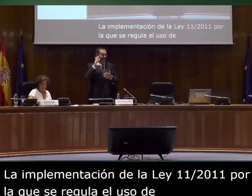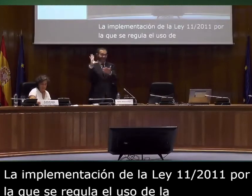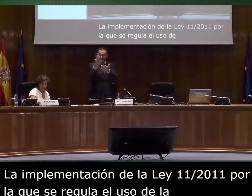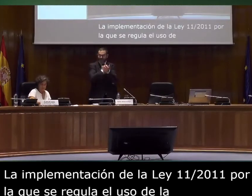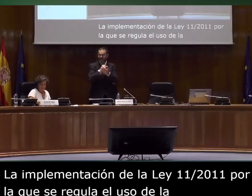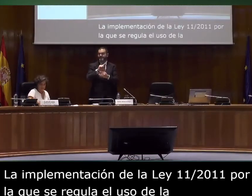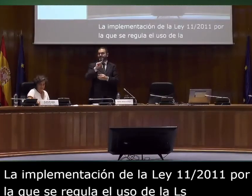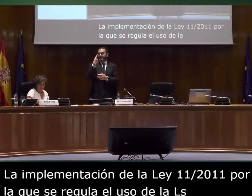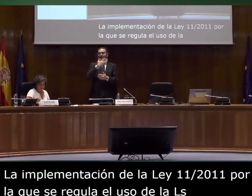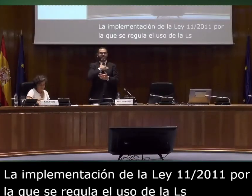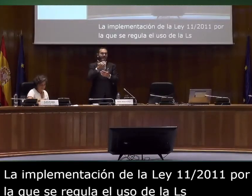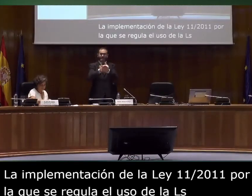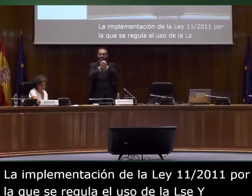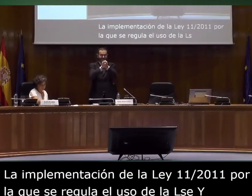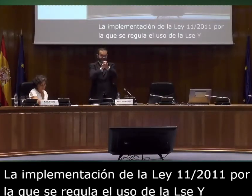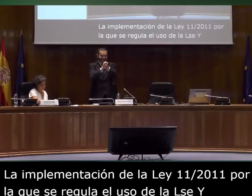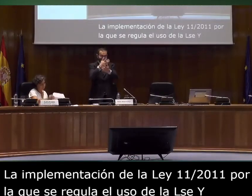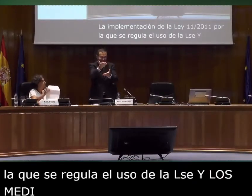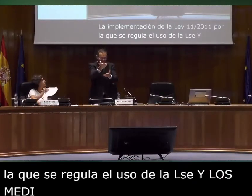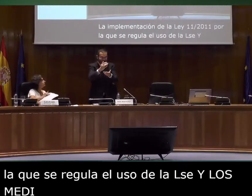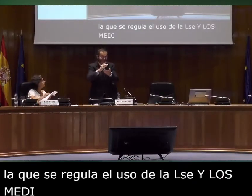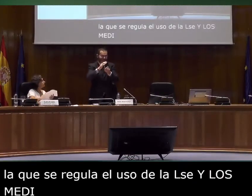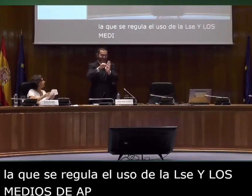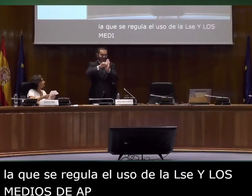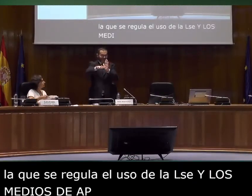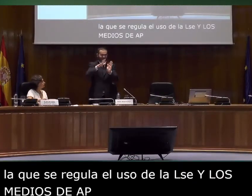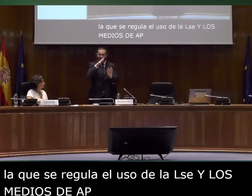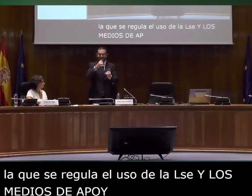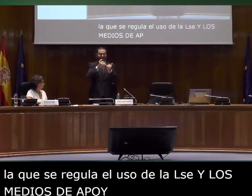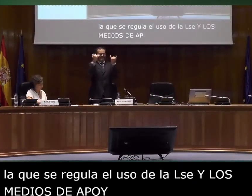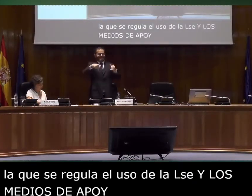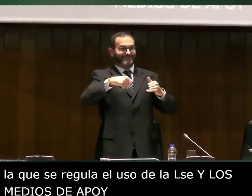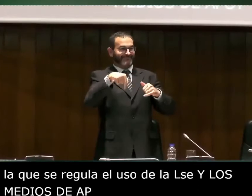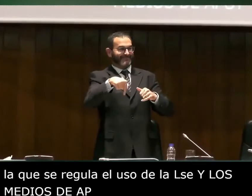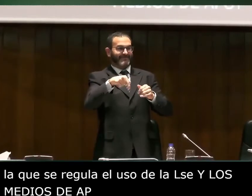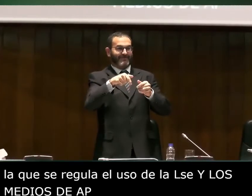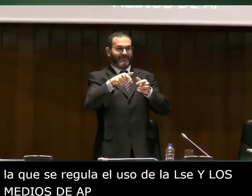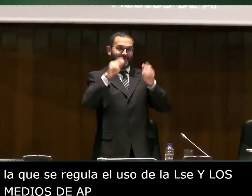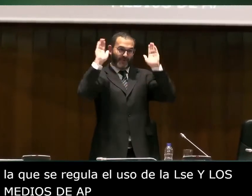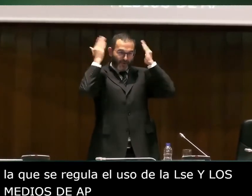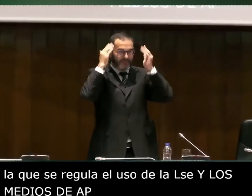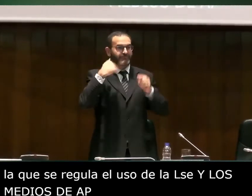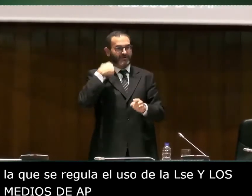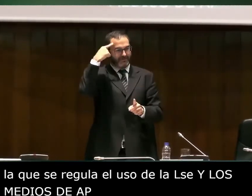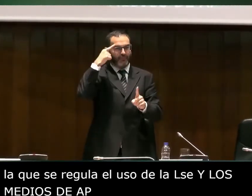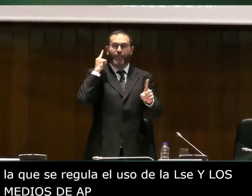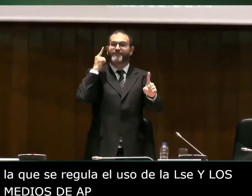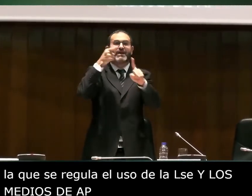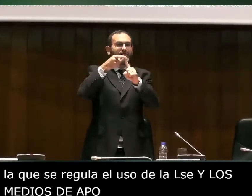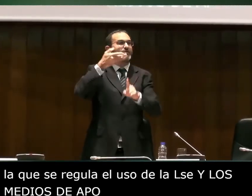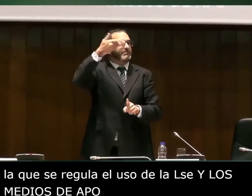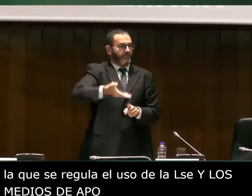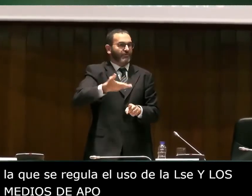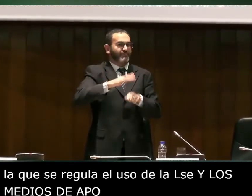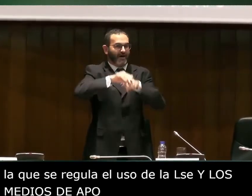Buenas tardes a todo el mundo. En primer lugar, quiero saludar y agradecer al CENELSE la celebración de este